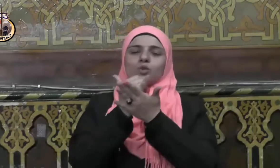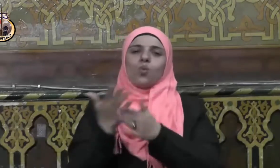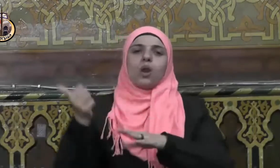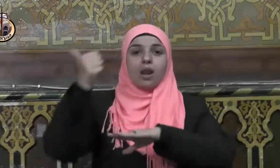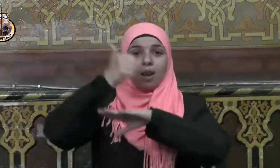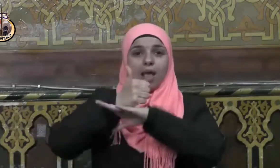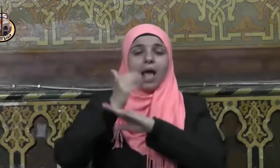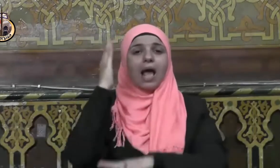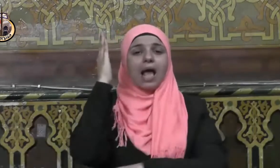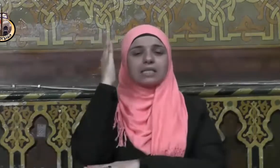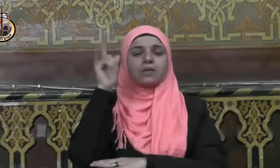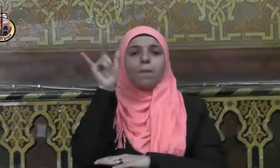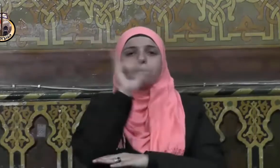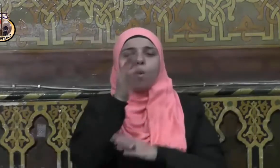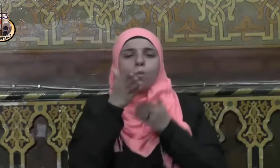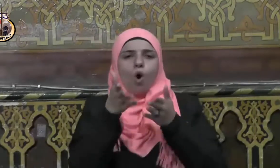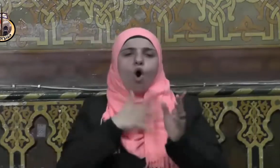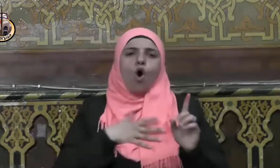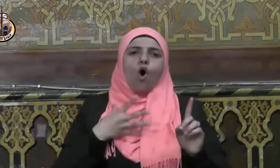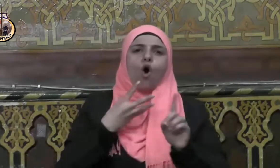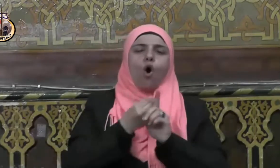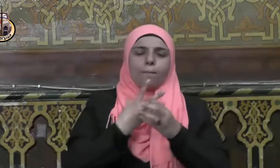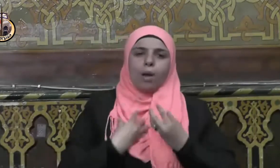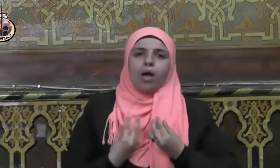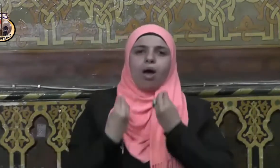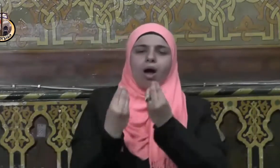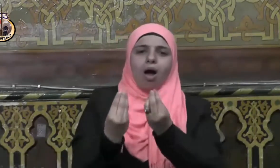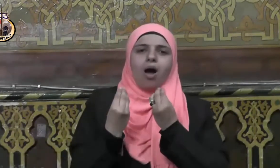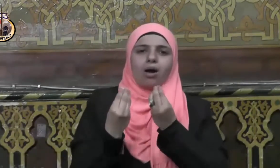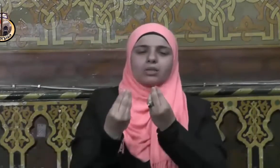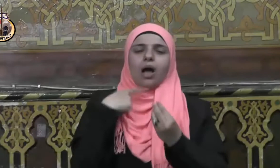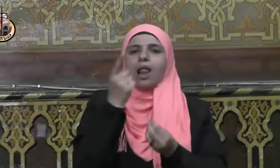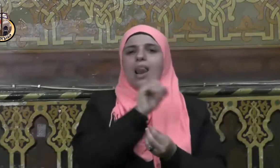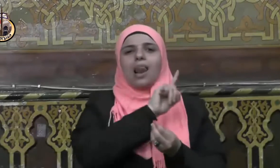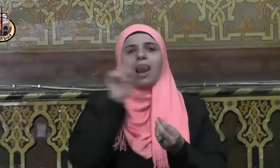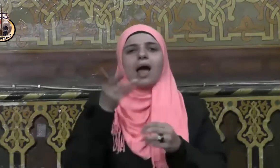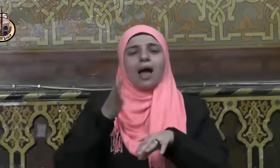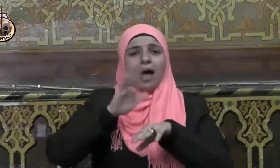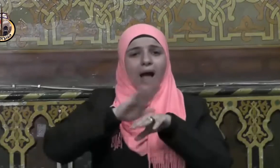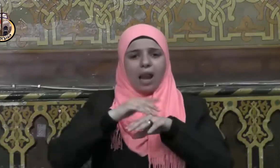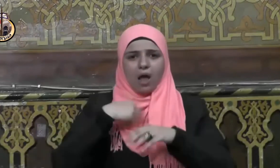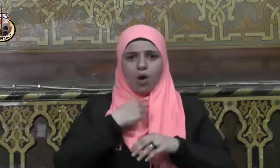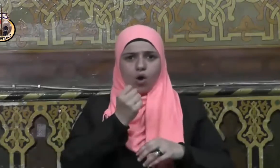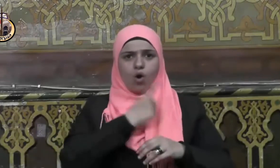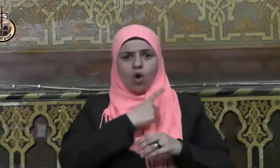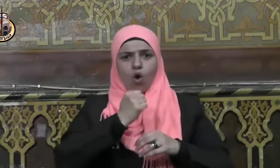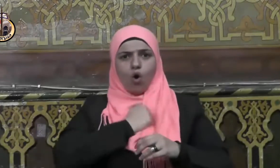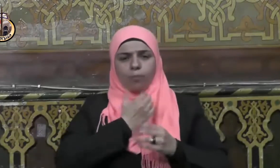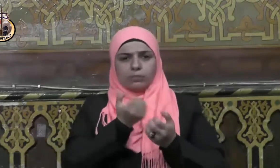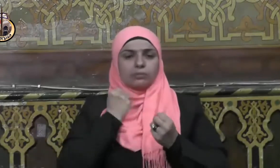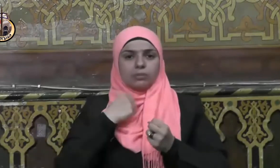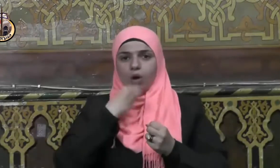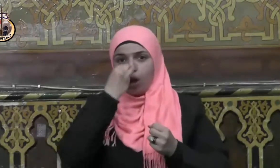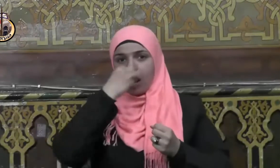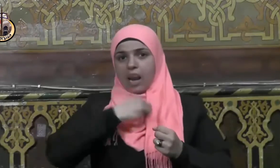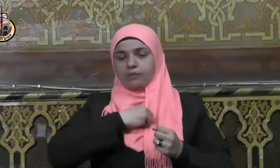الإيثار وحب العطاء، لا على الأثرة والشح والأنانية.